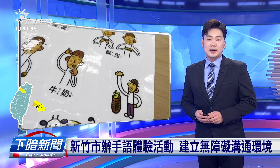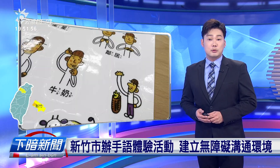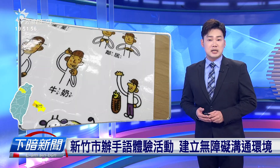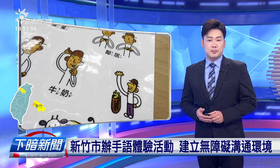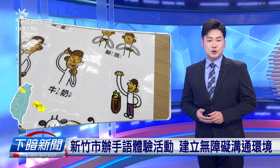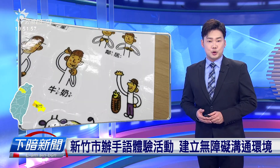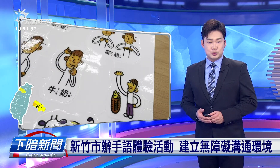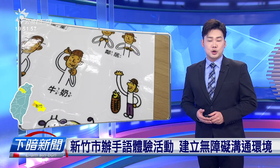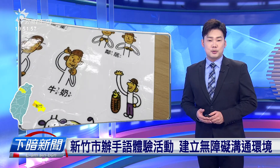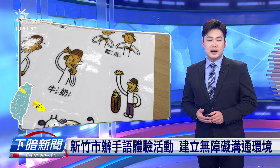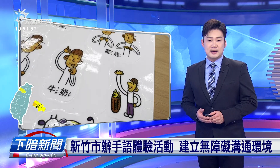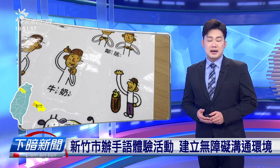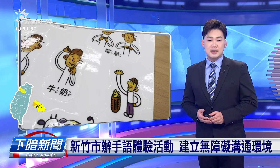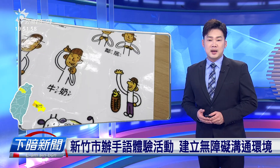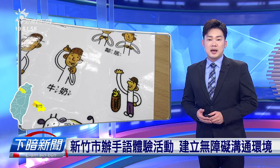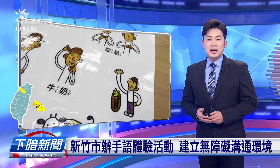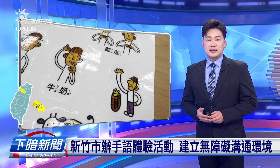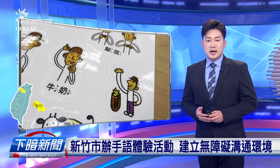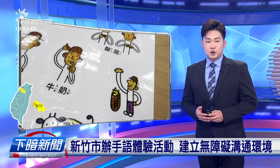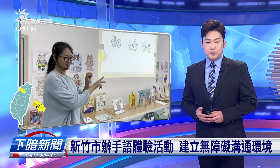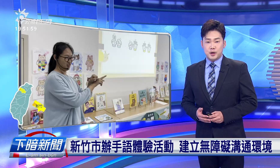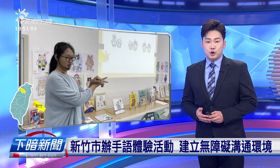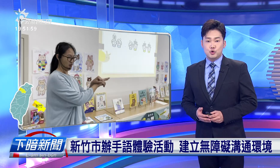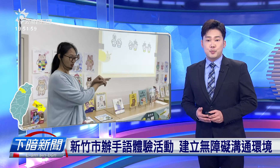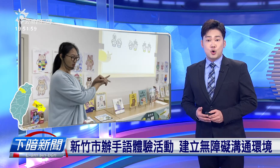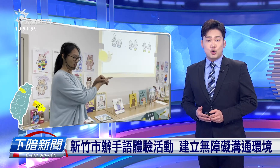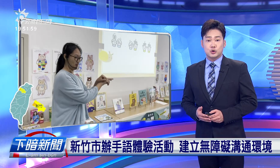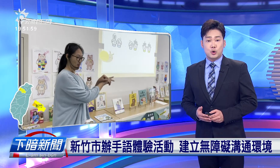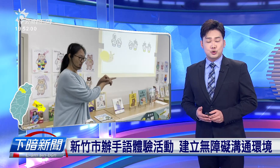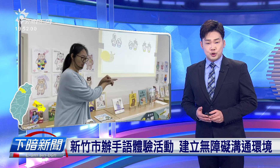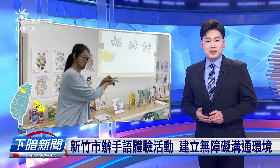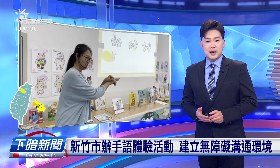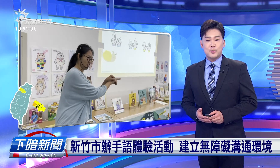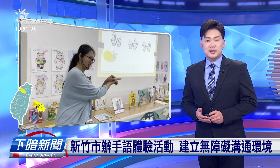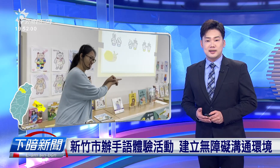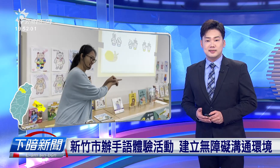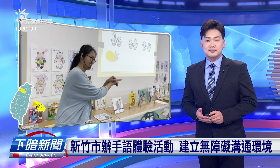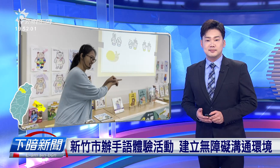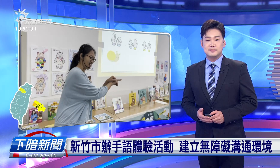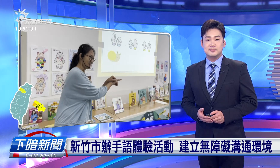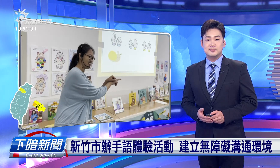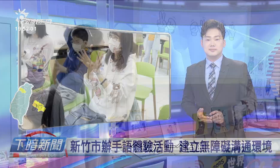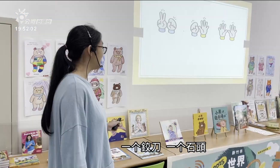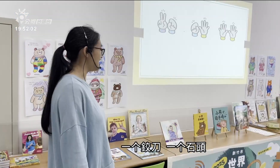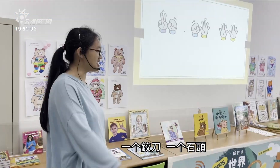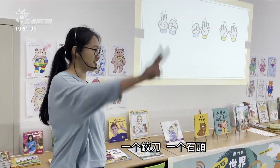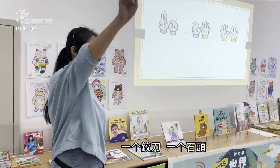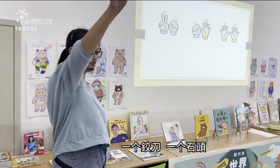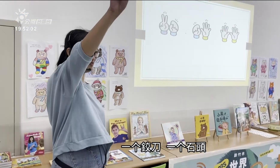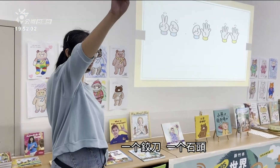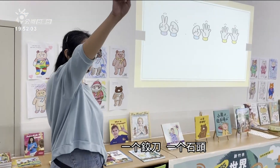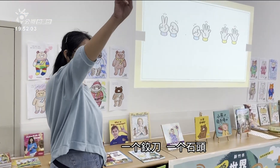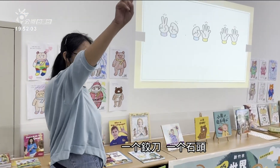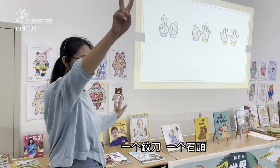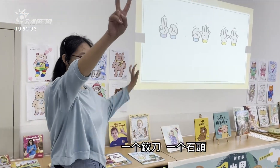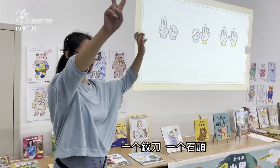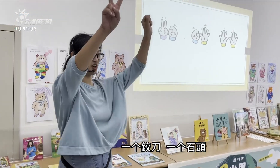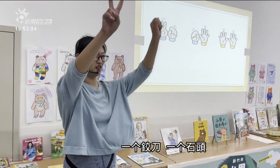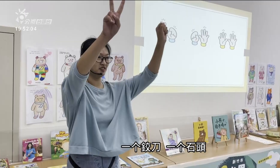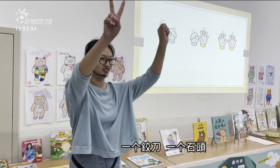邀请民众做伙来建立甲听众朋友无沟通障碍环境。 很简单，一个石头